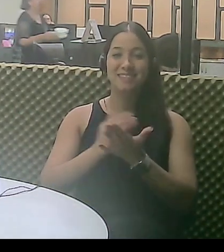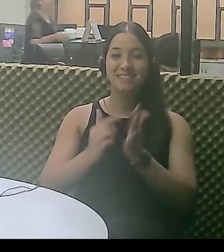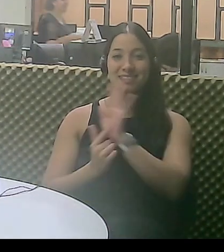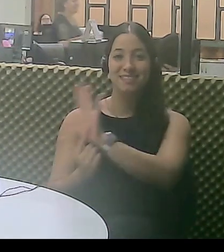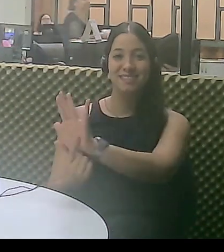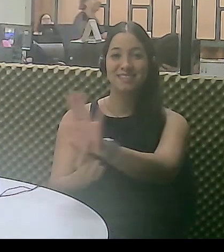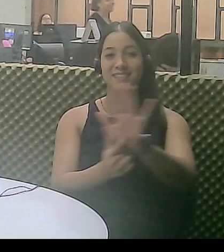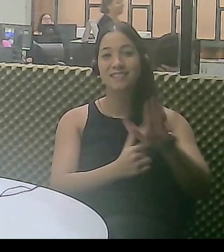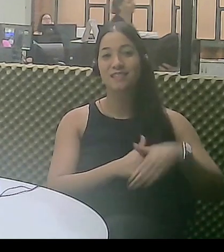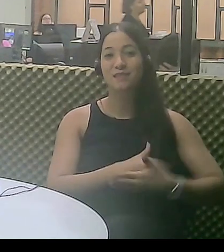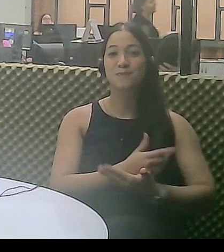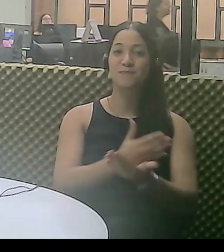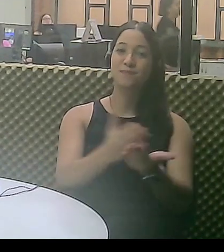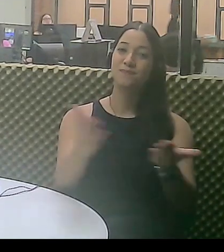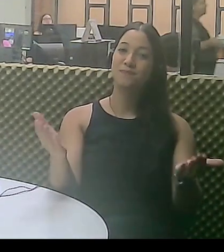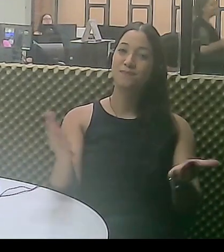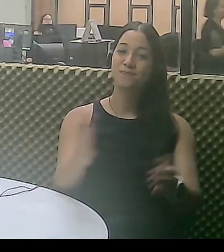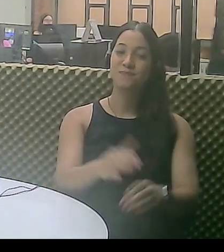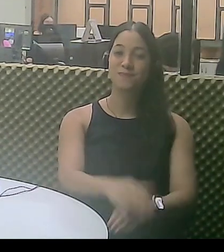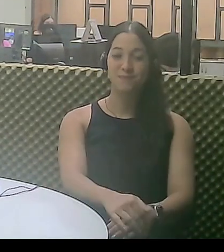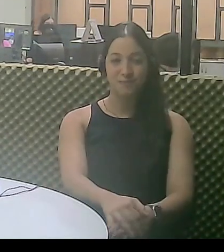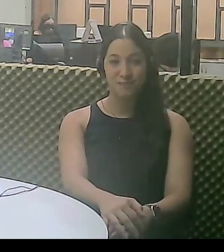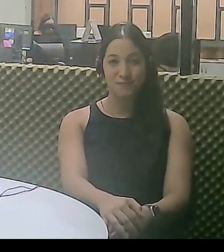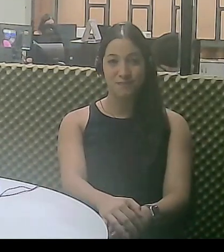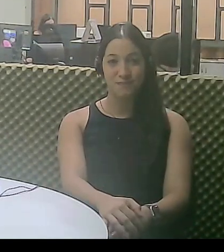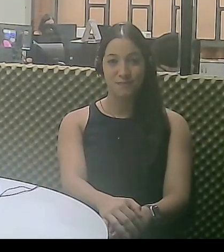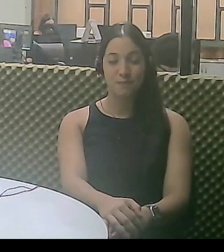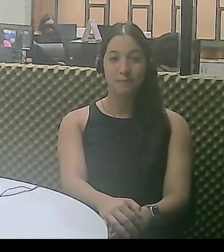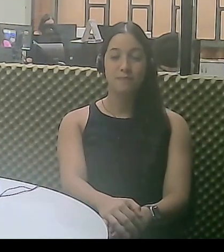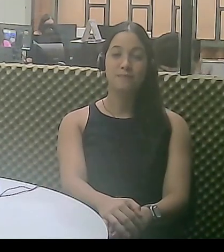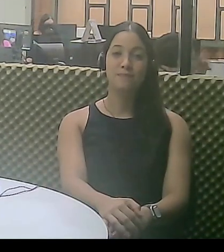Uberlândia no ar pra você.